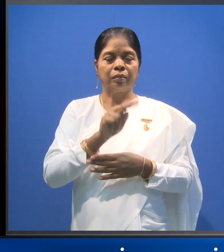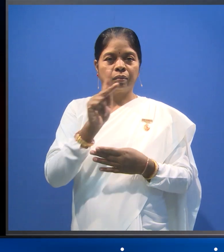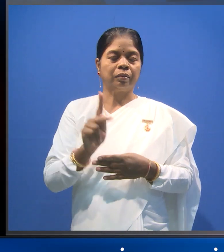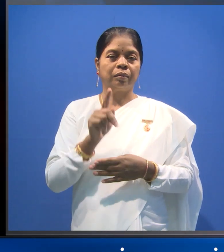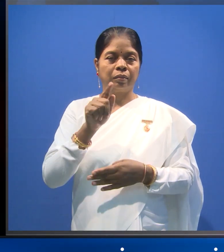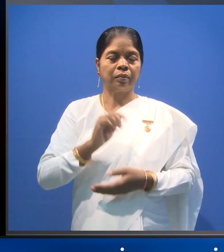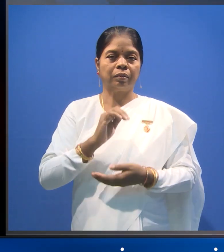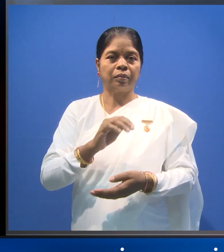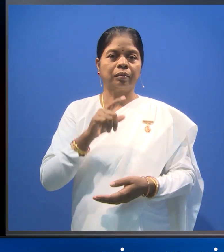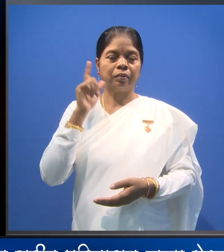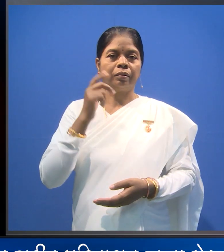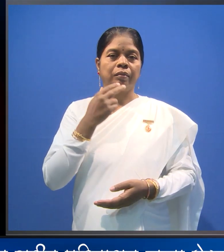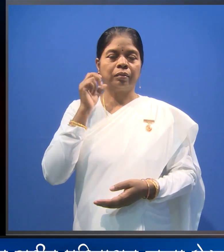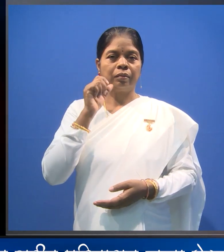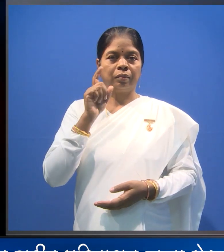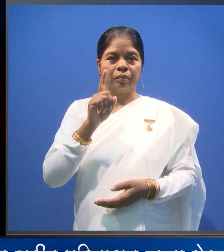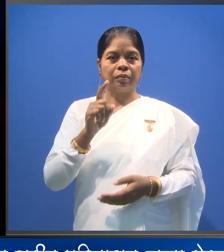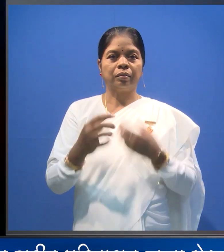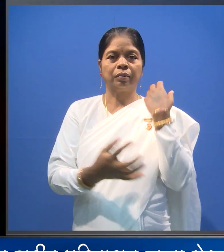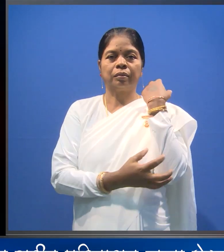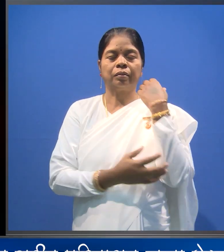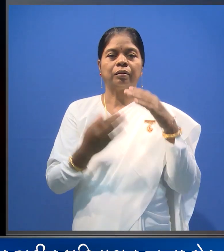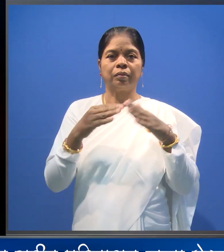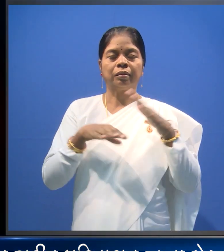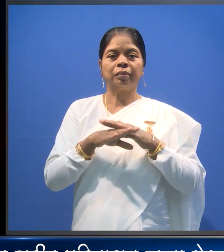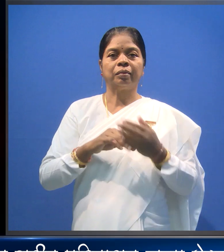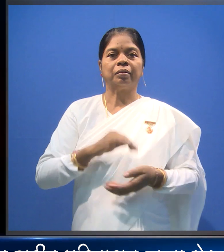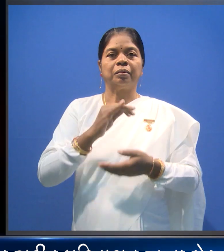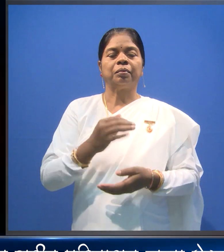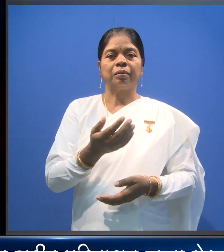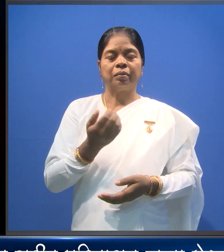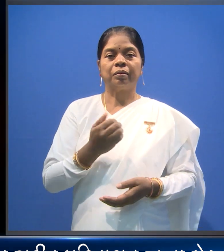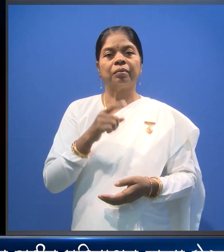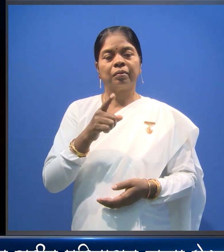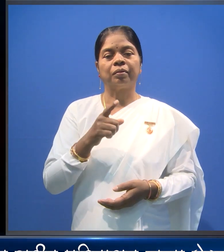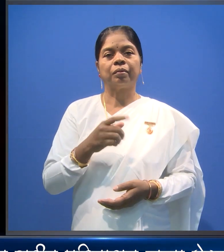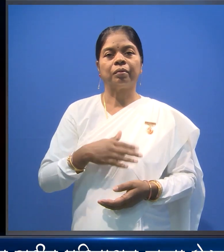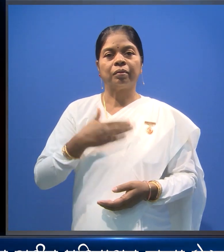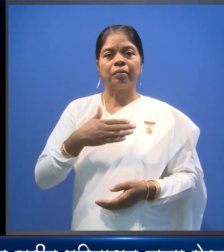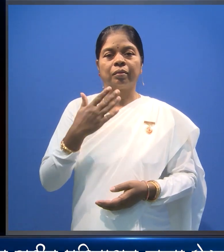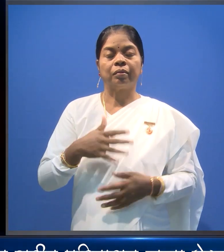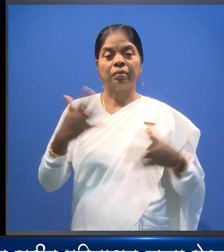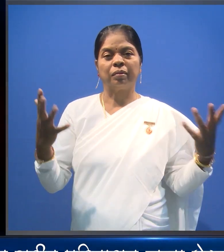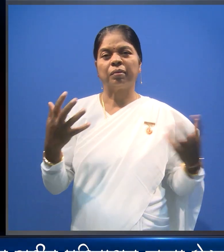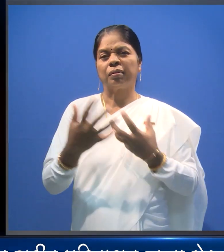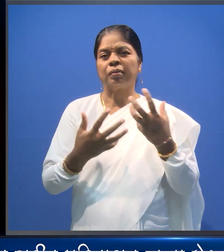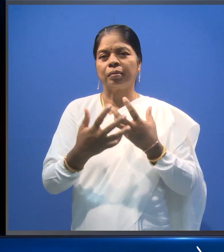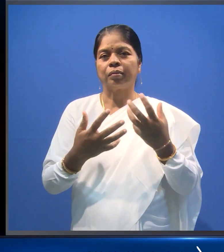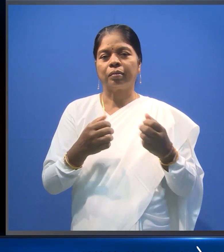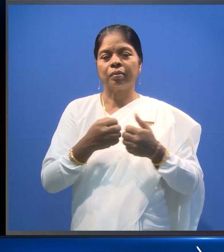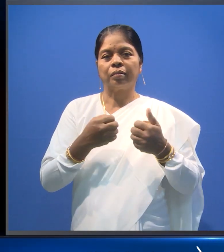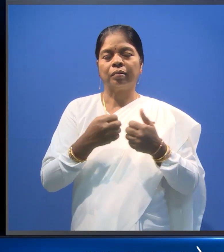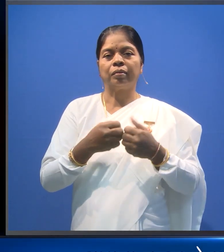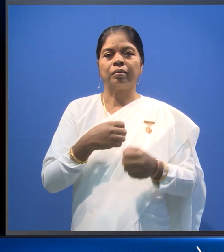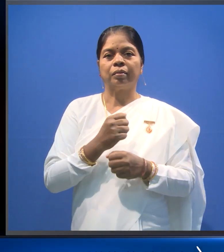झाला होता. एका गरीब परिवारात जन्म घेऊन सुद्धा जीवनात अनेक संघर्षांचा